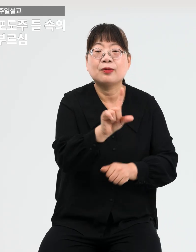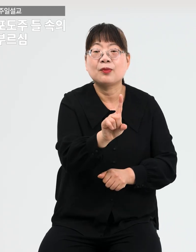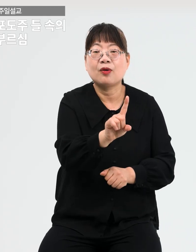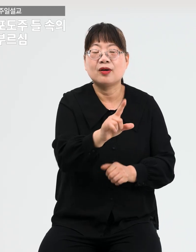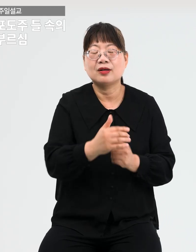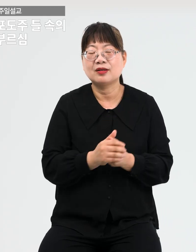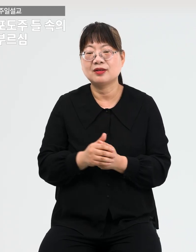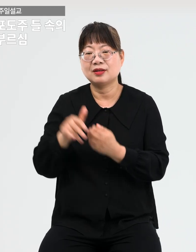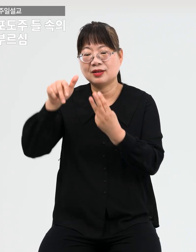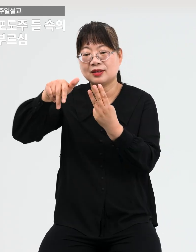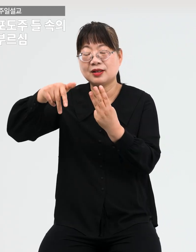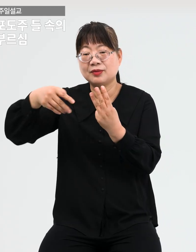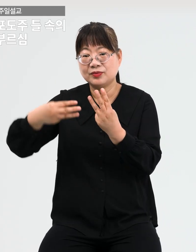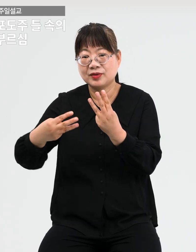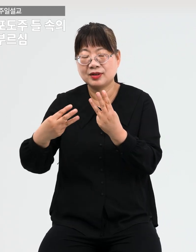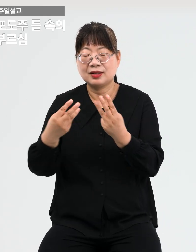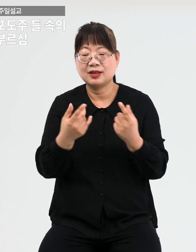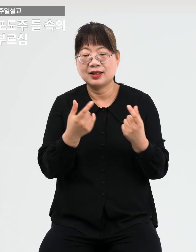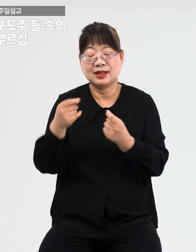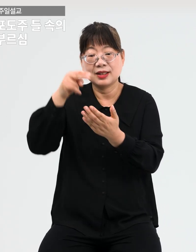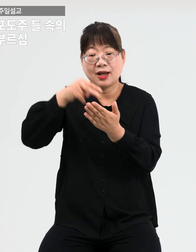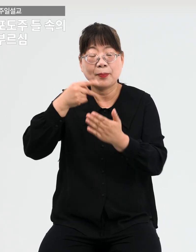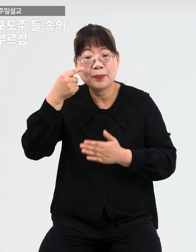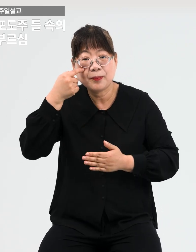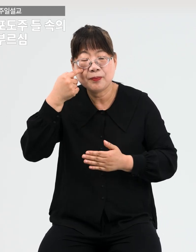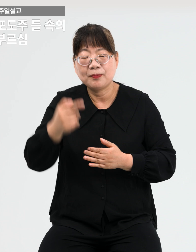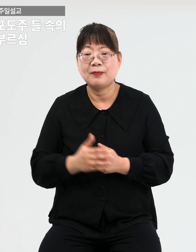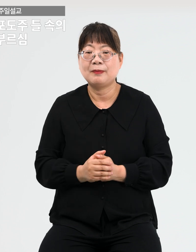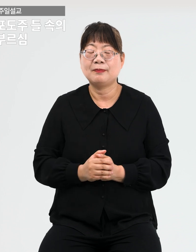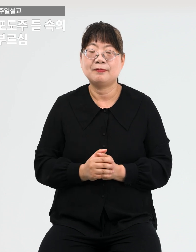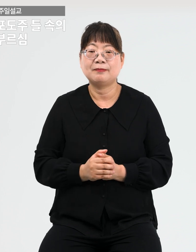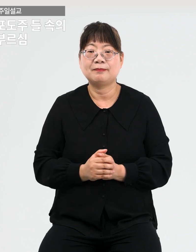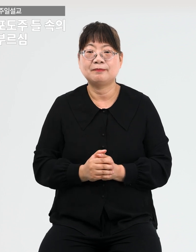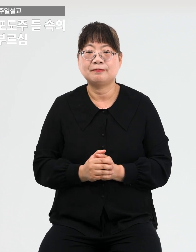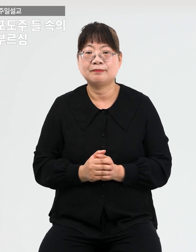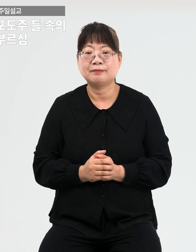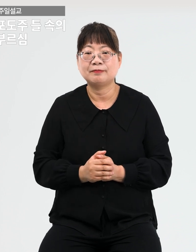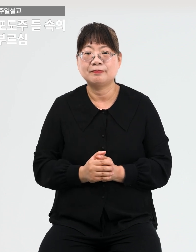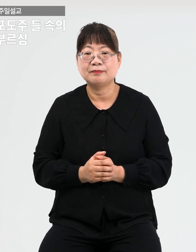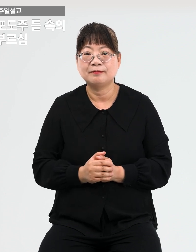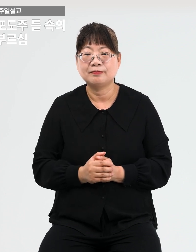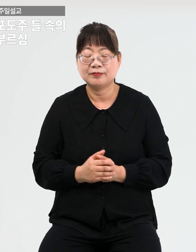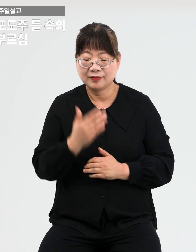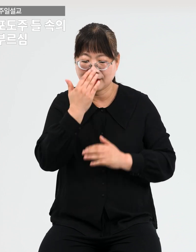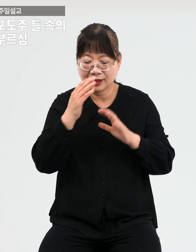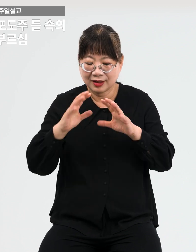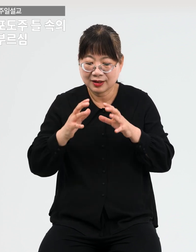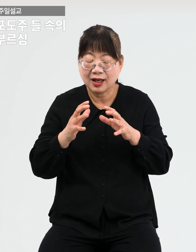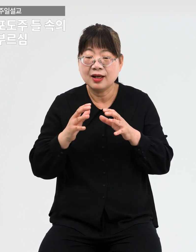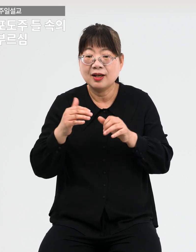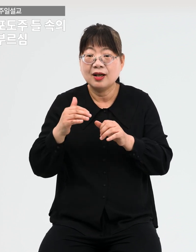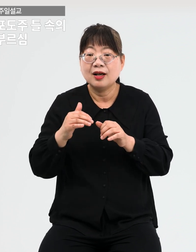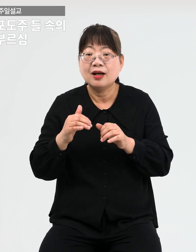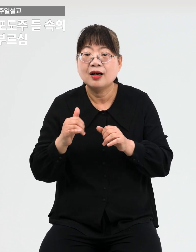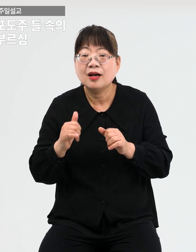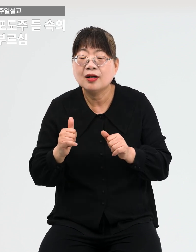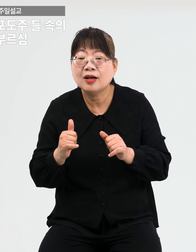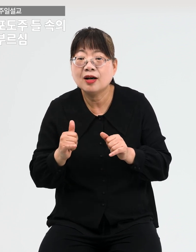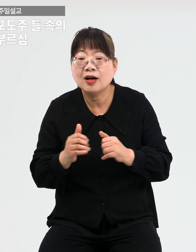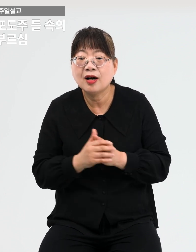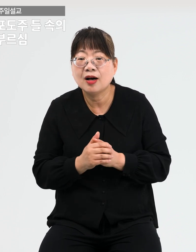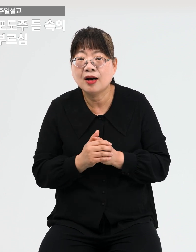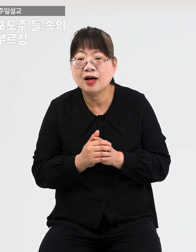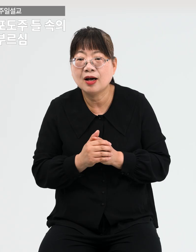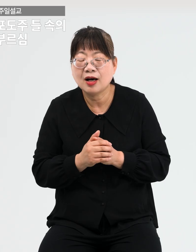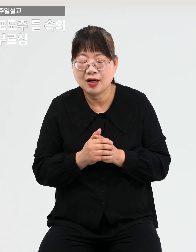한 3절을 좀 같이 합독을 한번 해볼까요? 3절 시작. 이스라엘이 파종한 때면